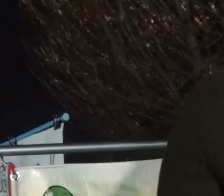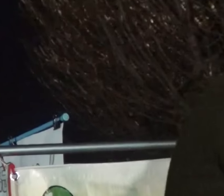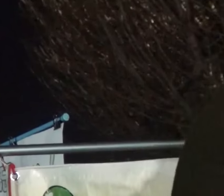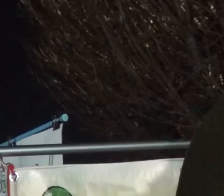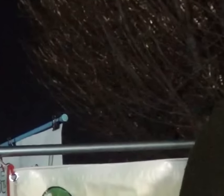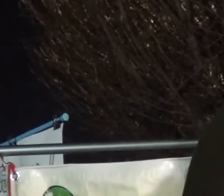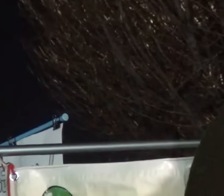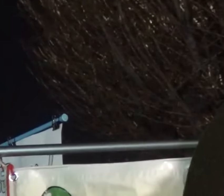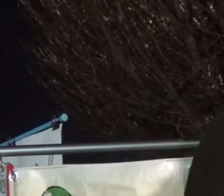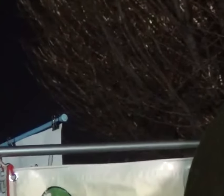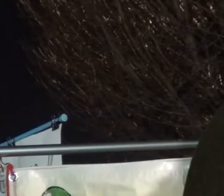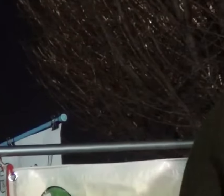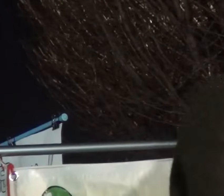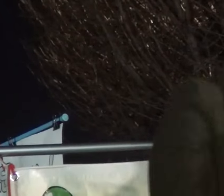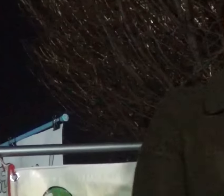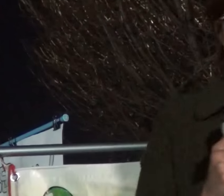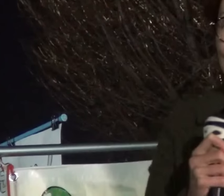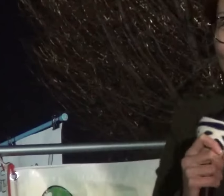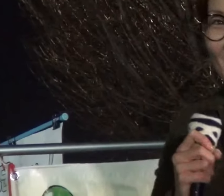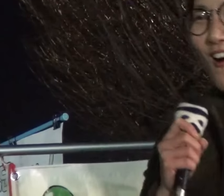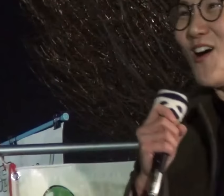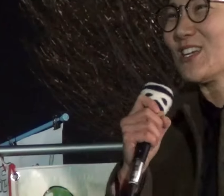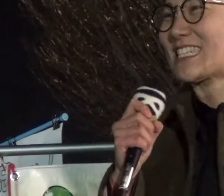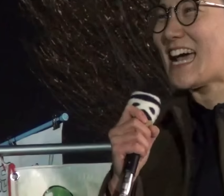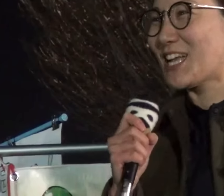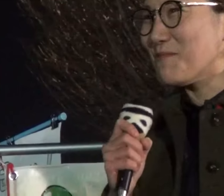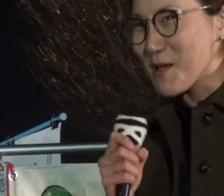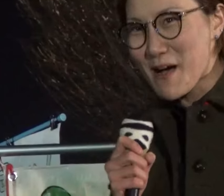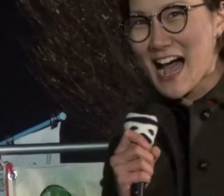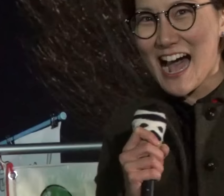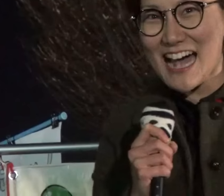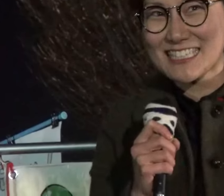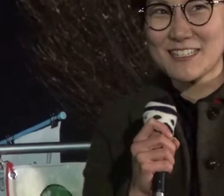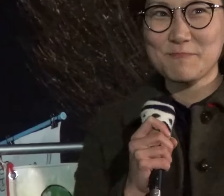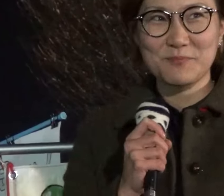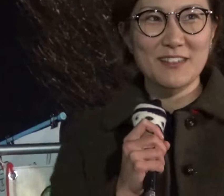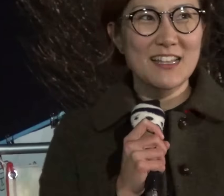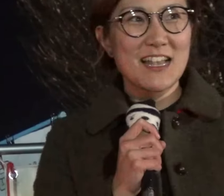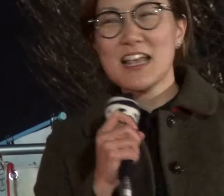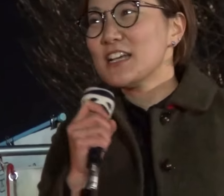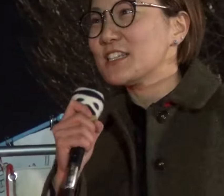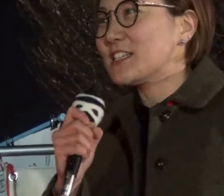若干コールしてもいいですか。 知らんで。 それではコールしたいと思います。